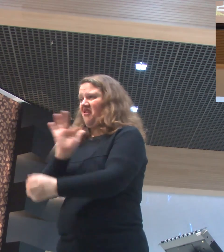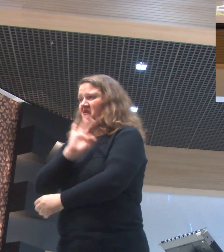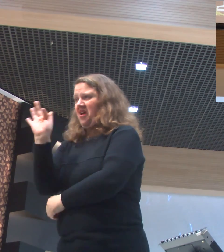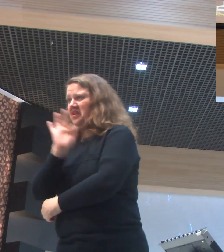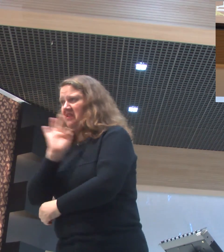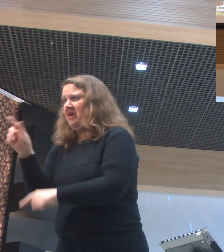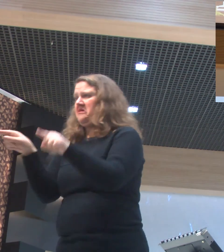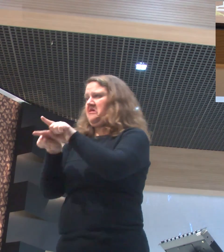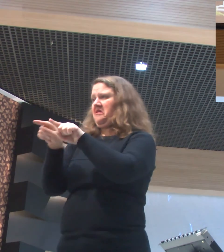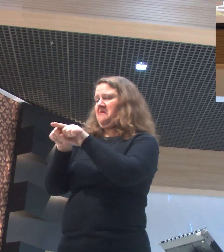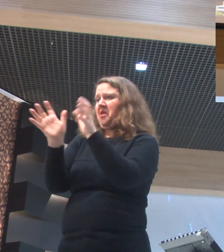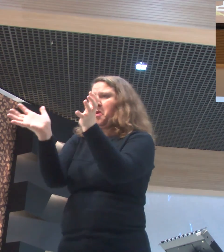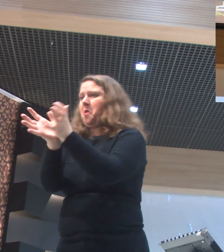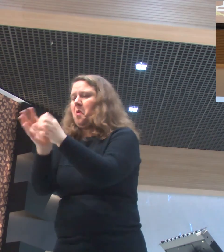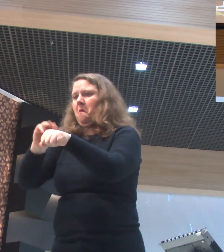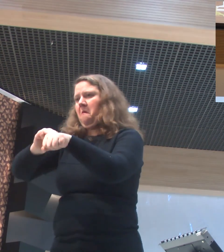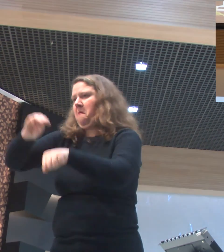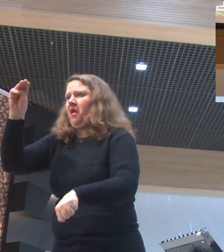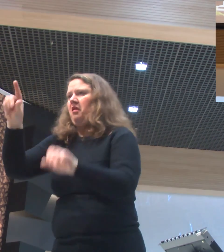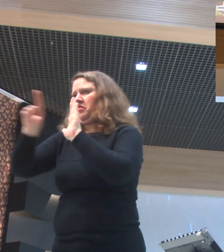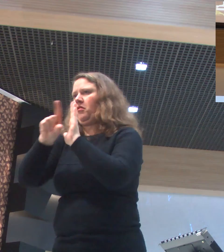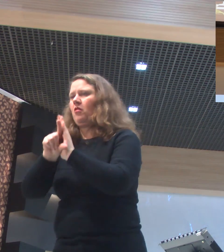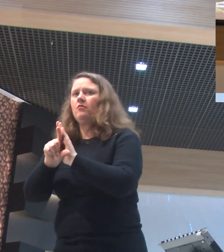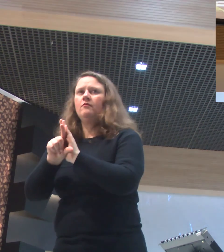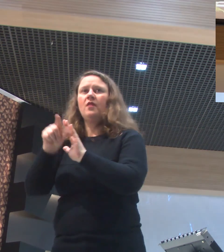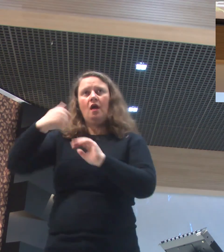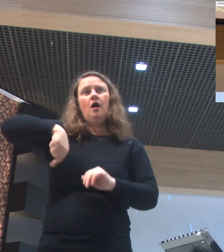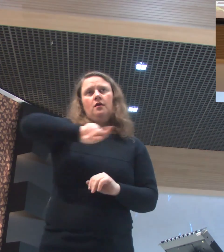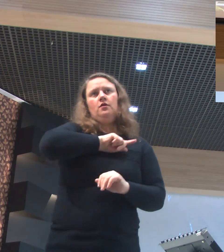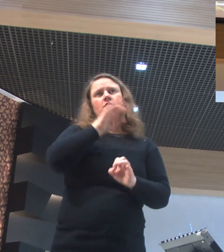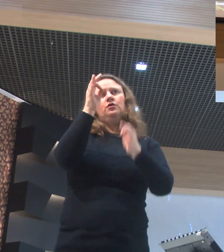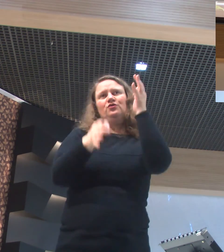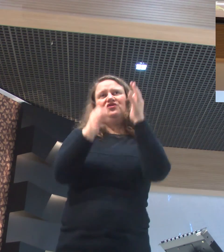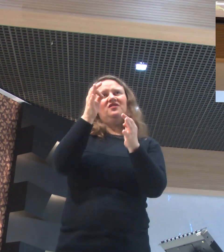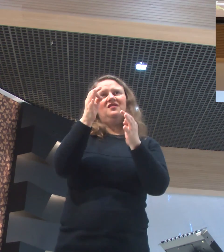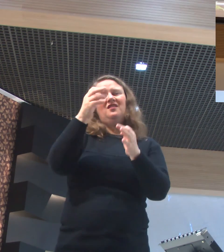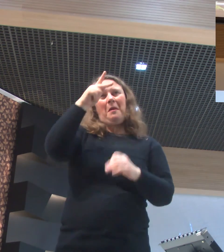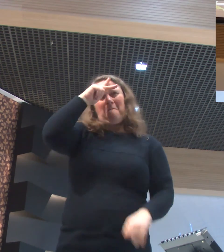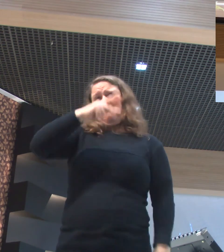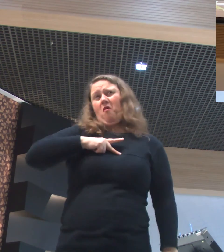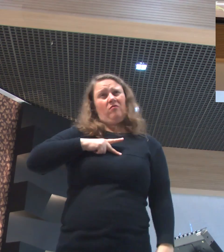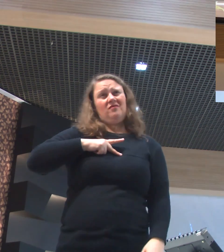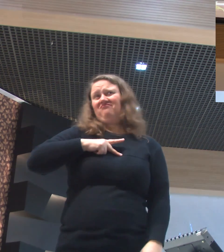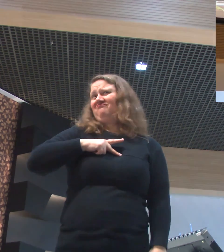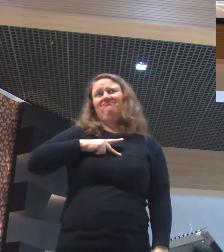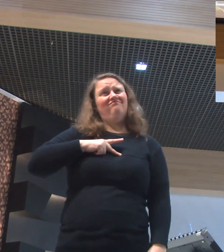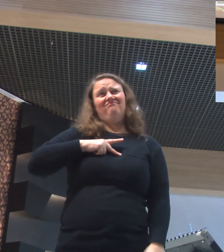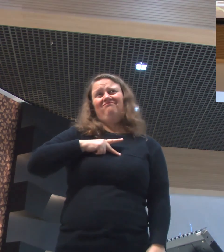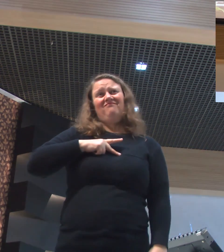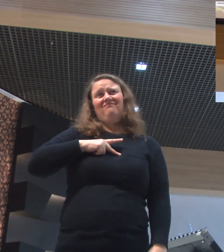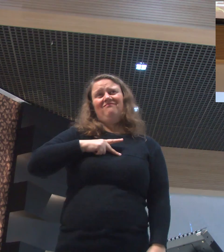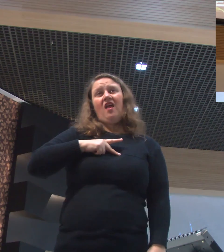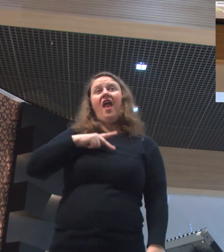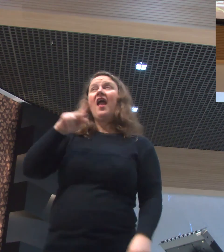e os mestres da lei. A nossa justiça é muito superior, porque ela não é nossa. É a justiça